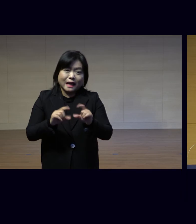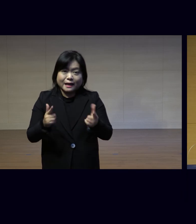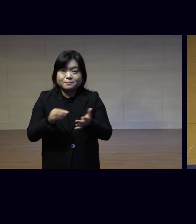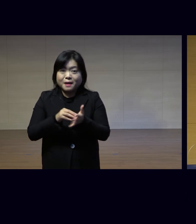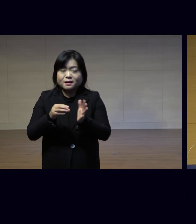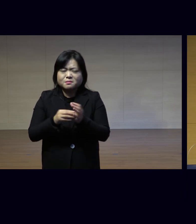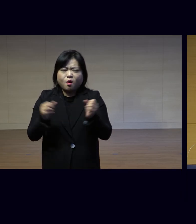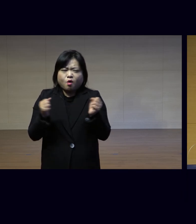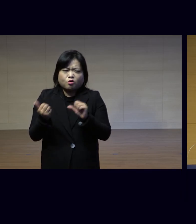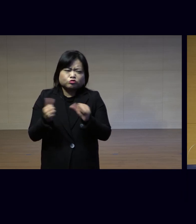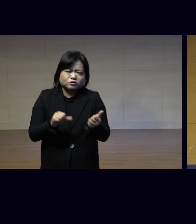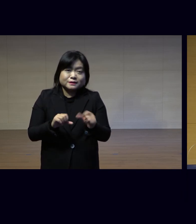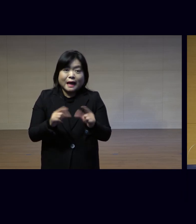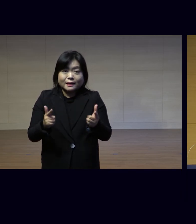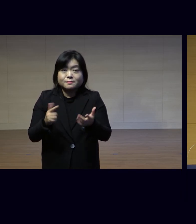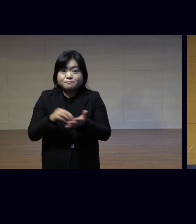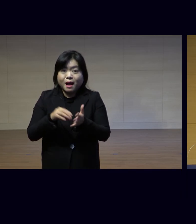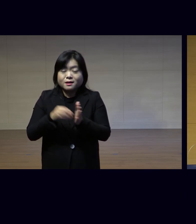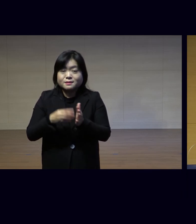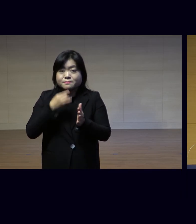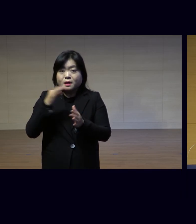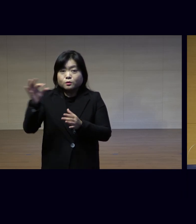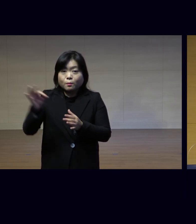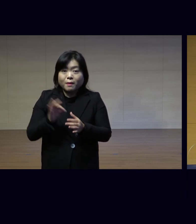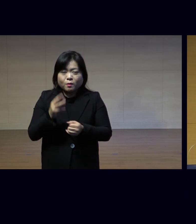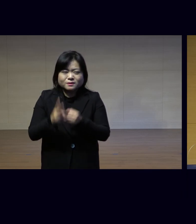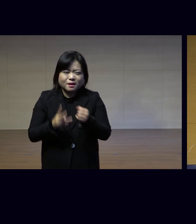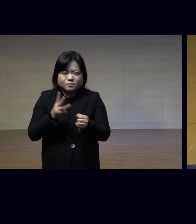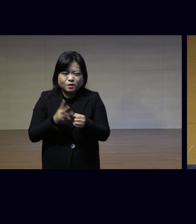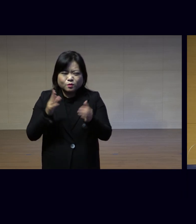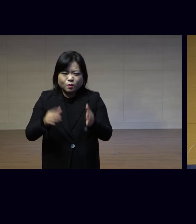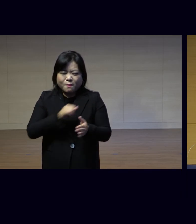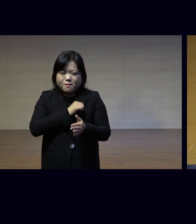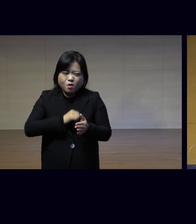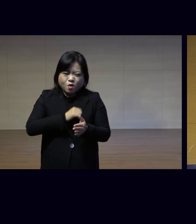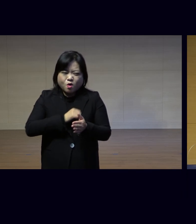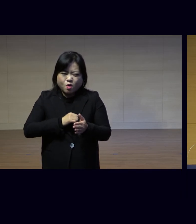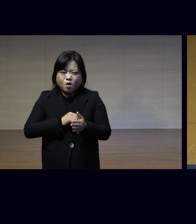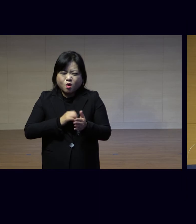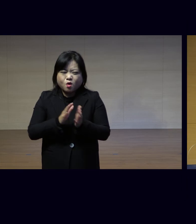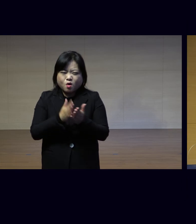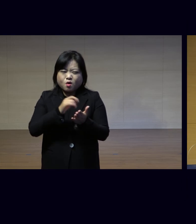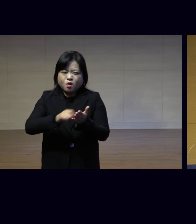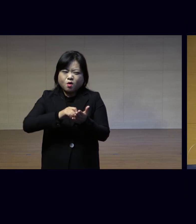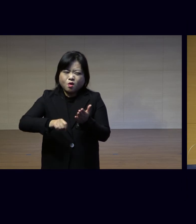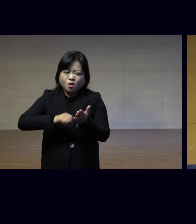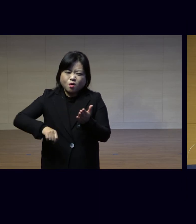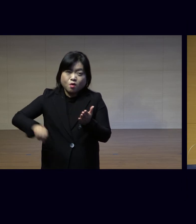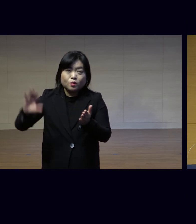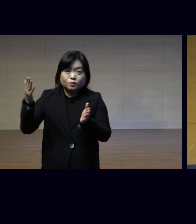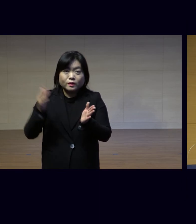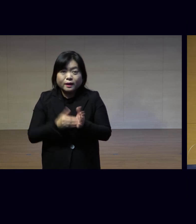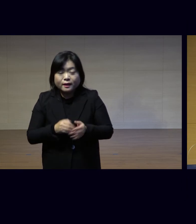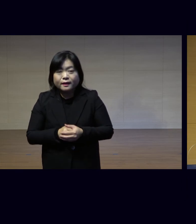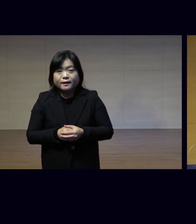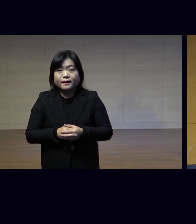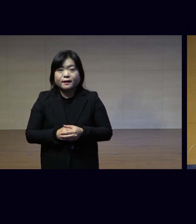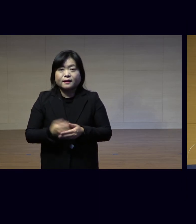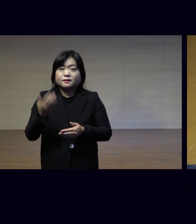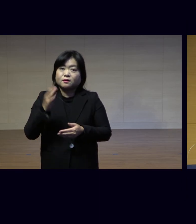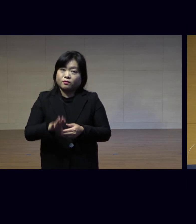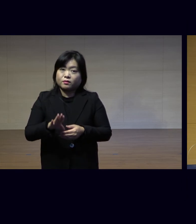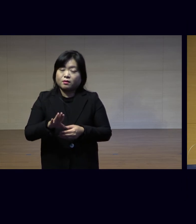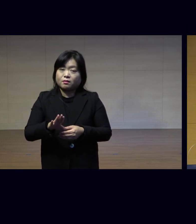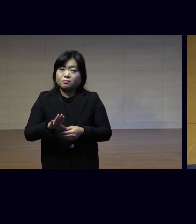죽지 않을 만큼을 돈을 받아가면서 3년을 그렇게 버티면서 싸구려 소설 이렇게 쓴 거거든요. 그런데